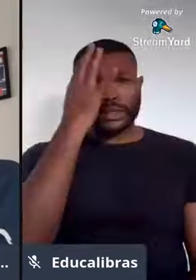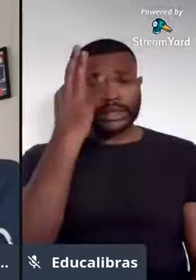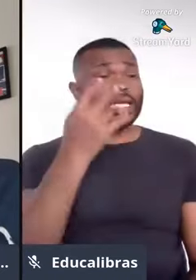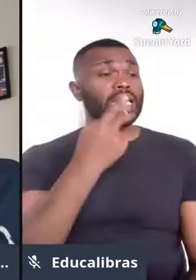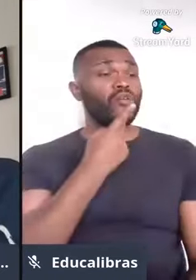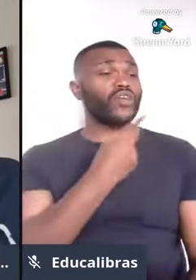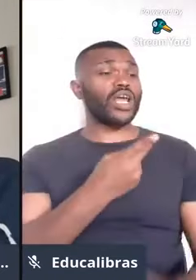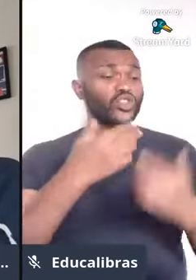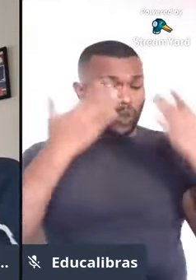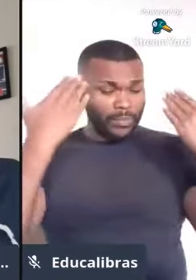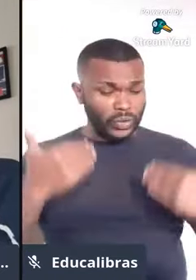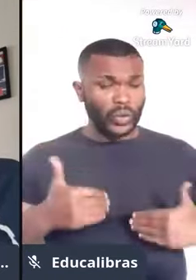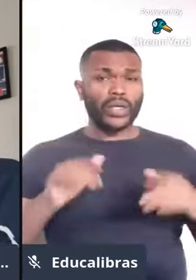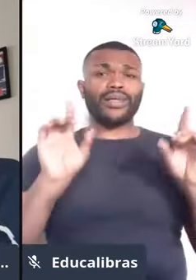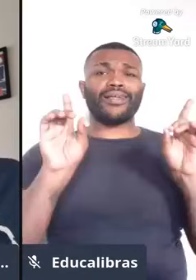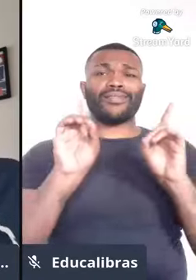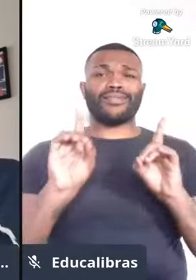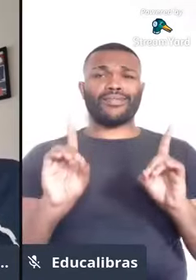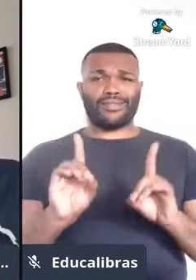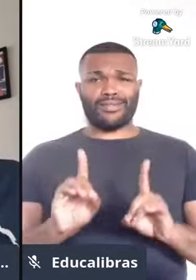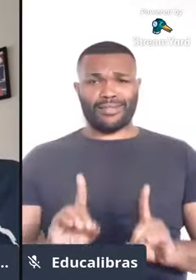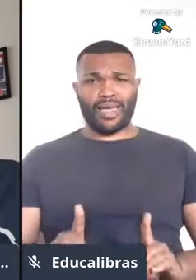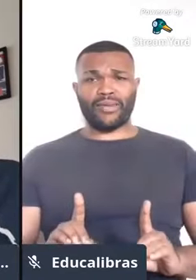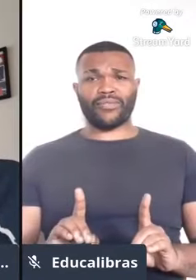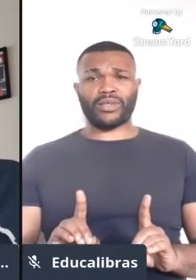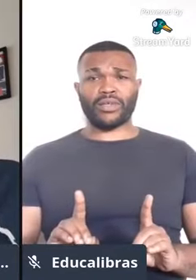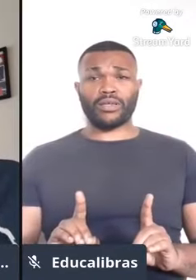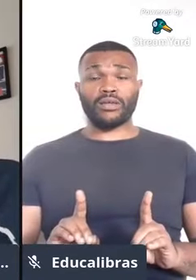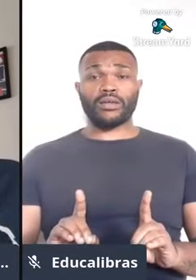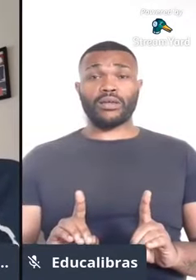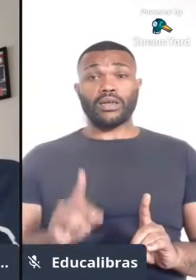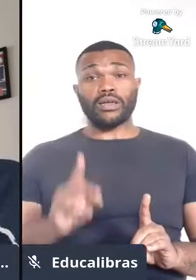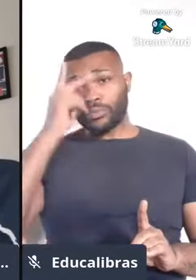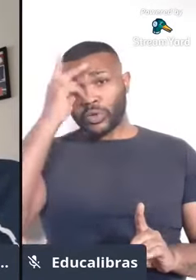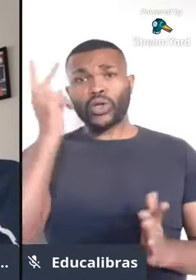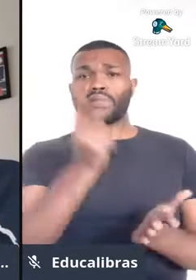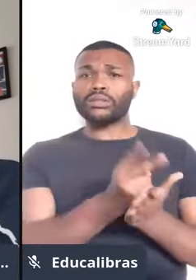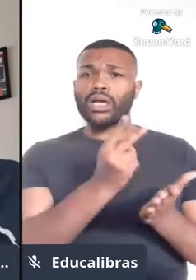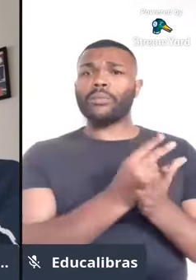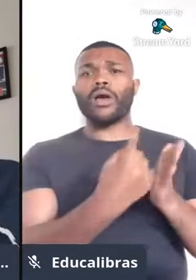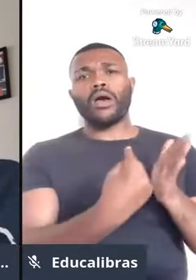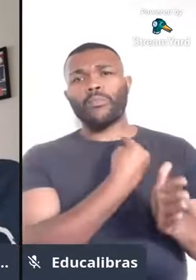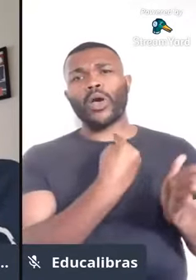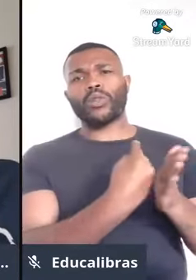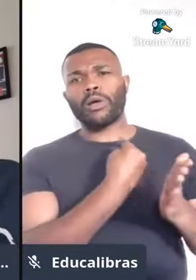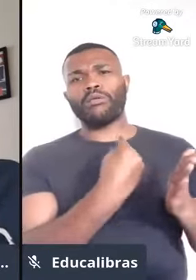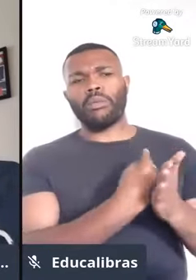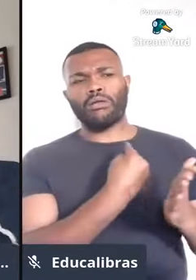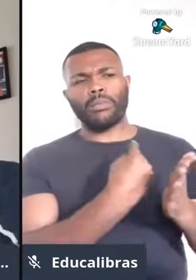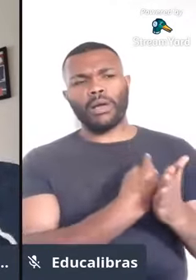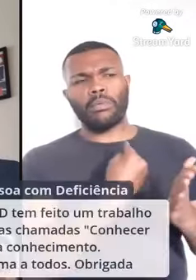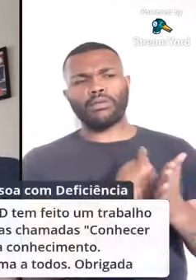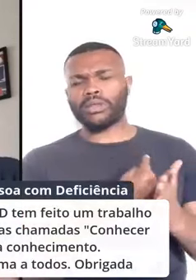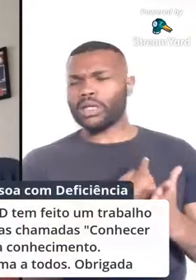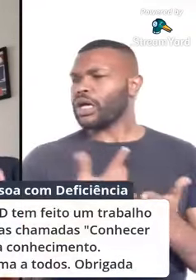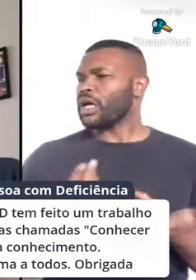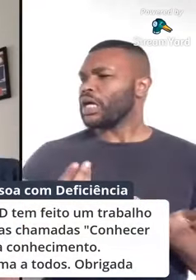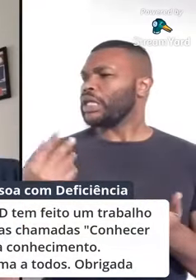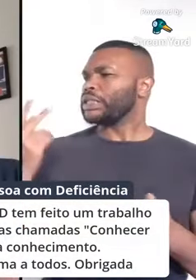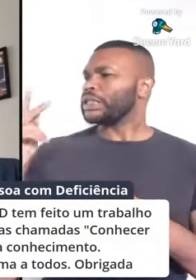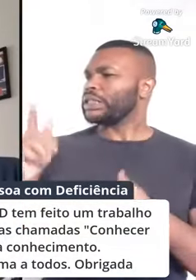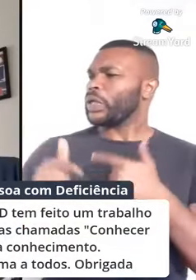deficiência. E em volta e meia, as pessoas me perguntam se no meu trabalho tem a participação... Só